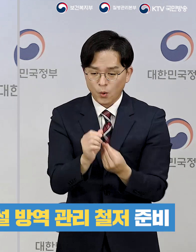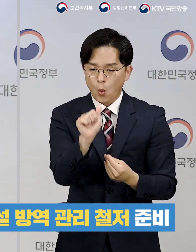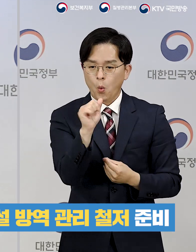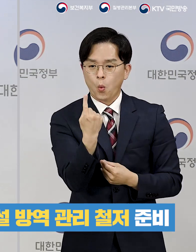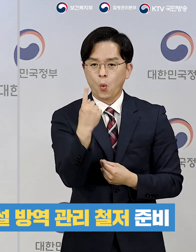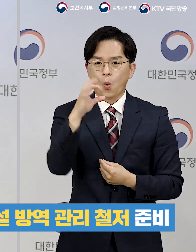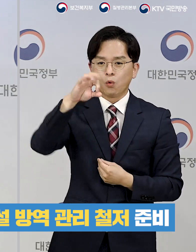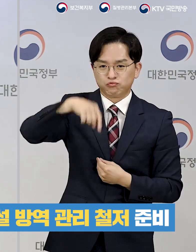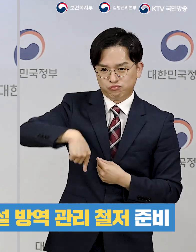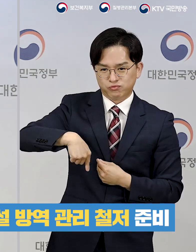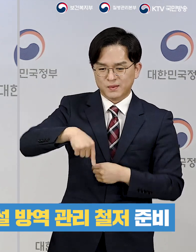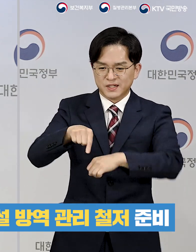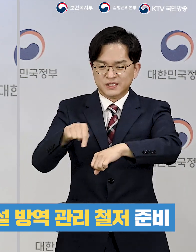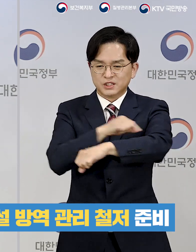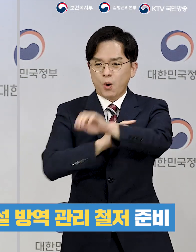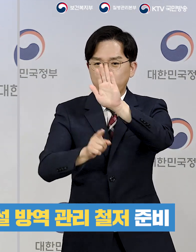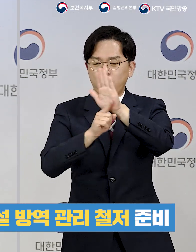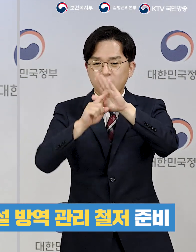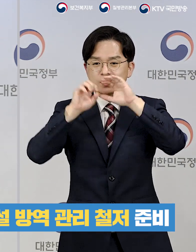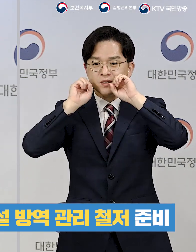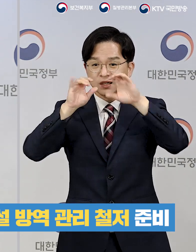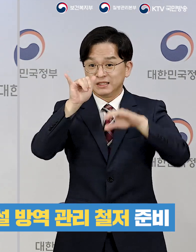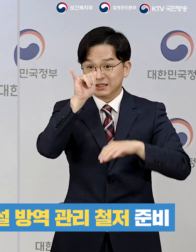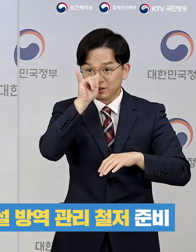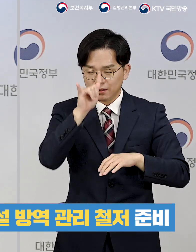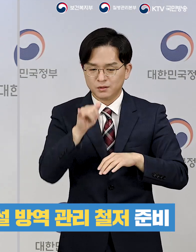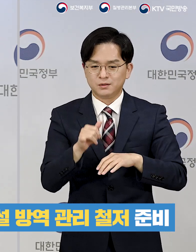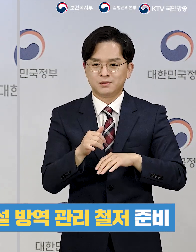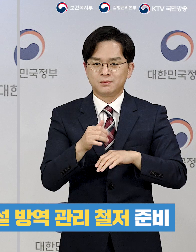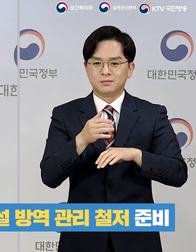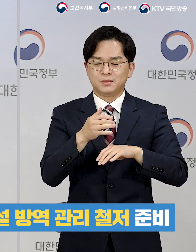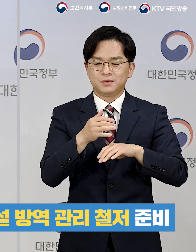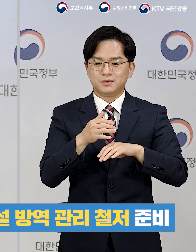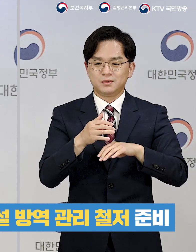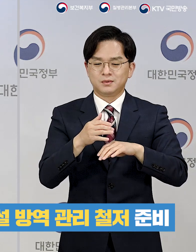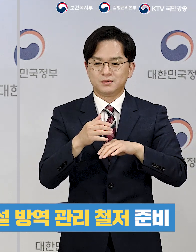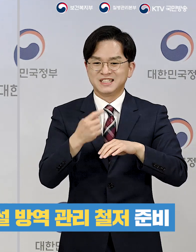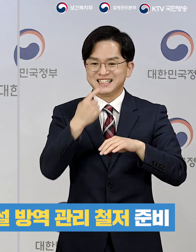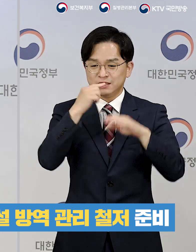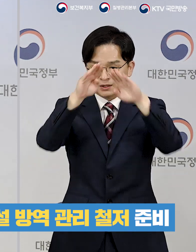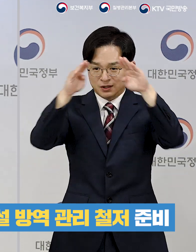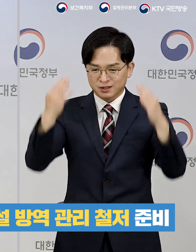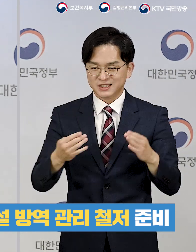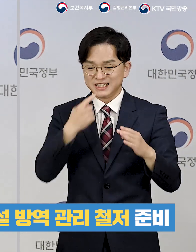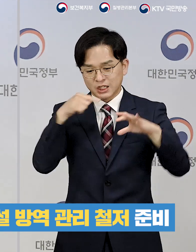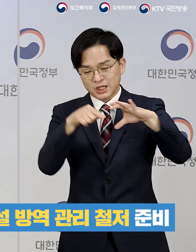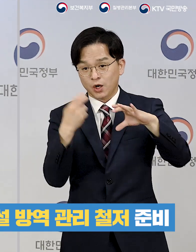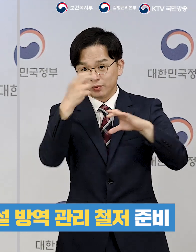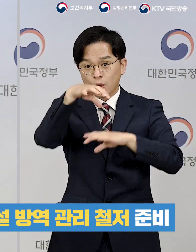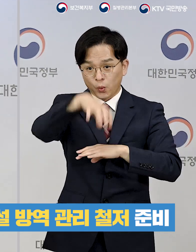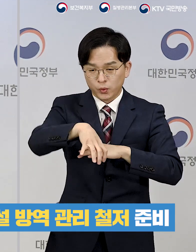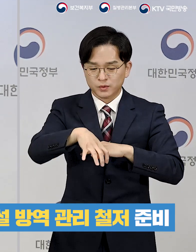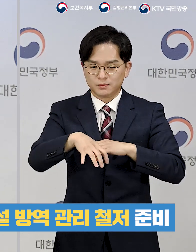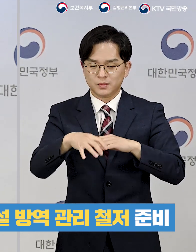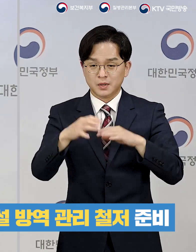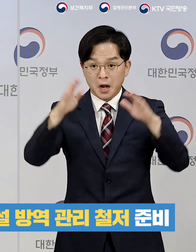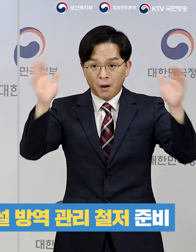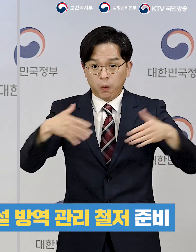특보 발령 시에는 선별진료소의 철거나 결박 등의 안전조치도 함께 준비하고